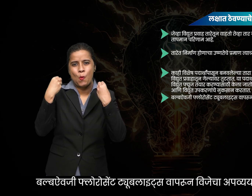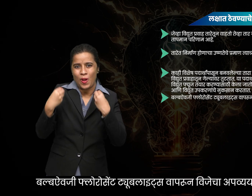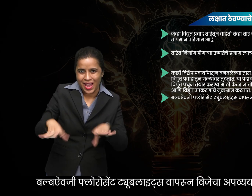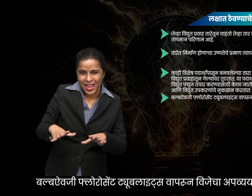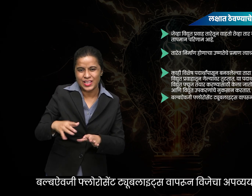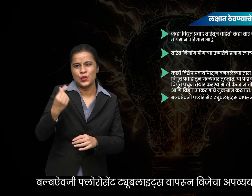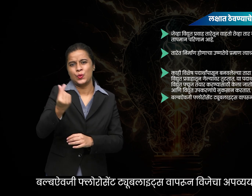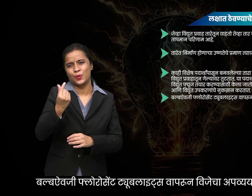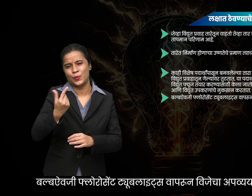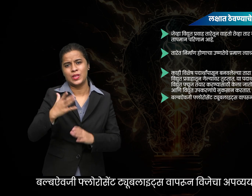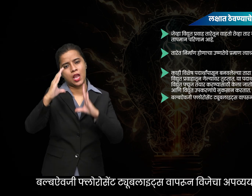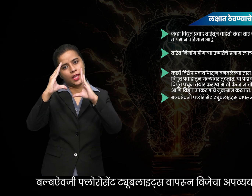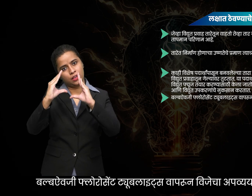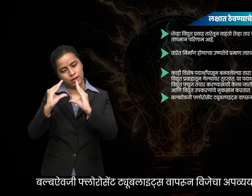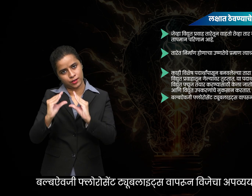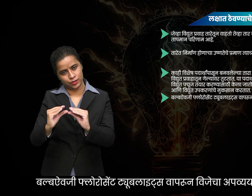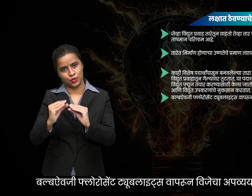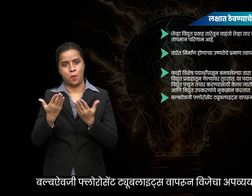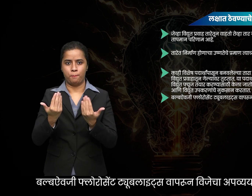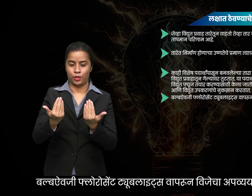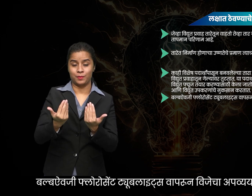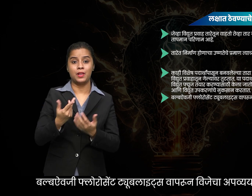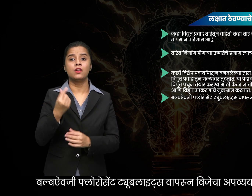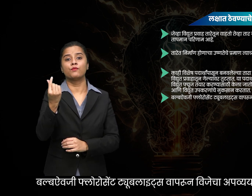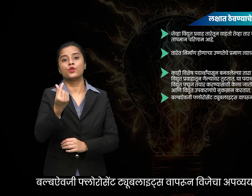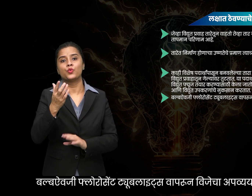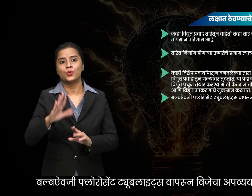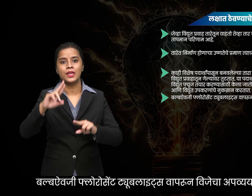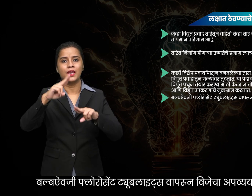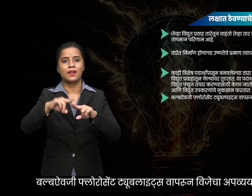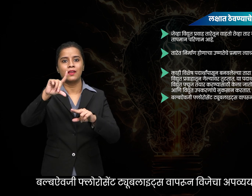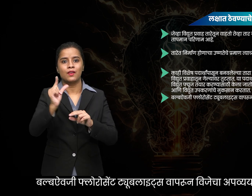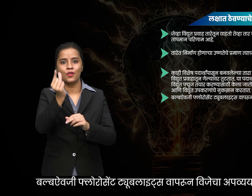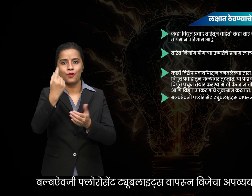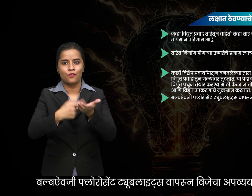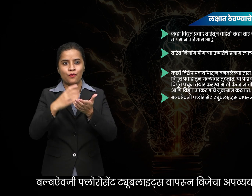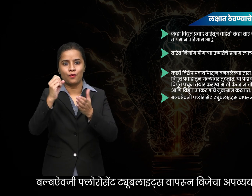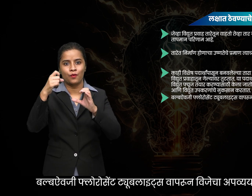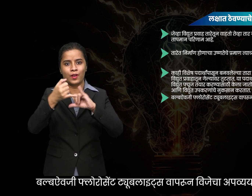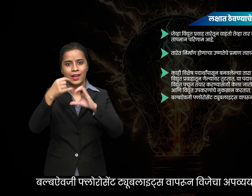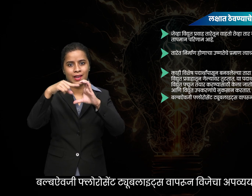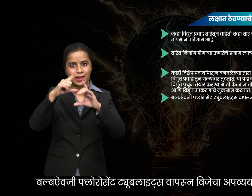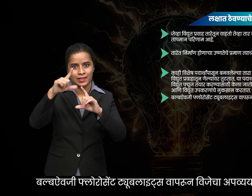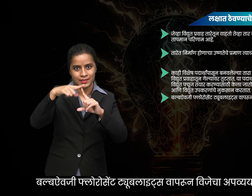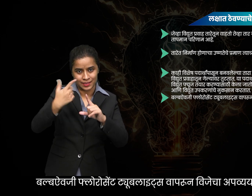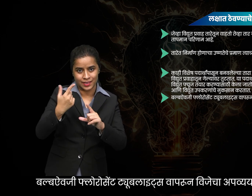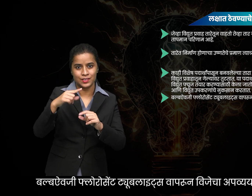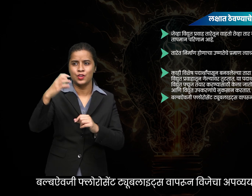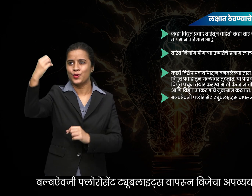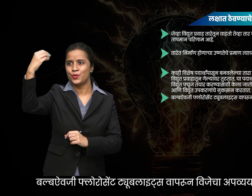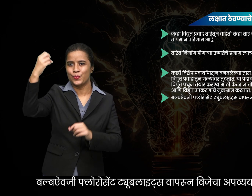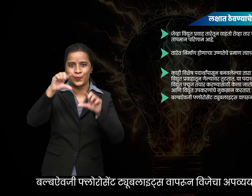बल्बऐवजी फ्लोरोसेंट ट्यूबलाइट्स वापरून विजेचा अपव्यय कमी करता येतो.